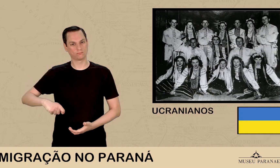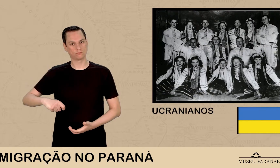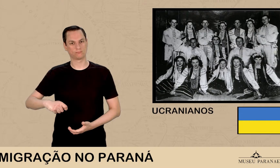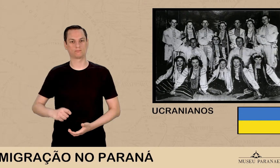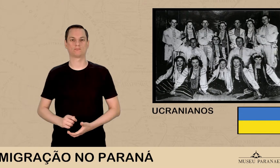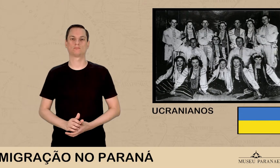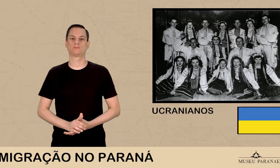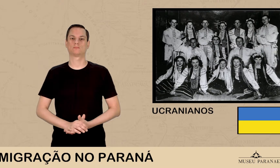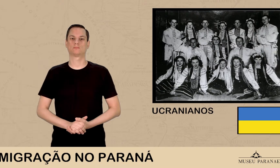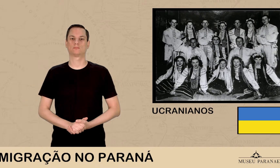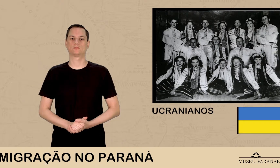ucranianos,